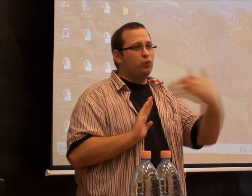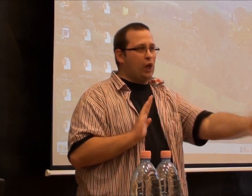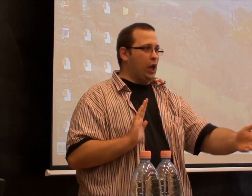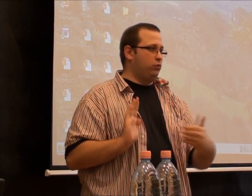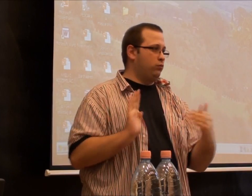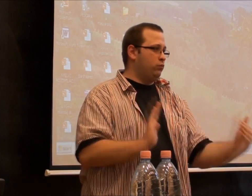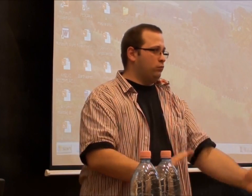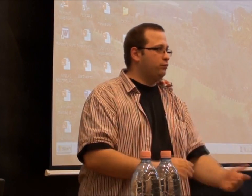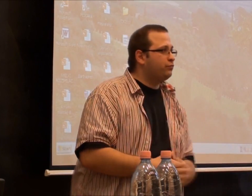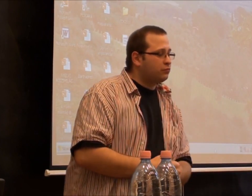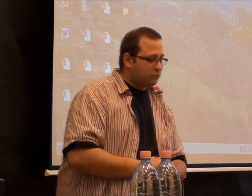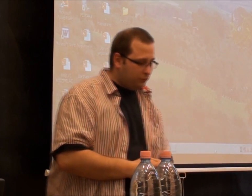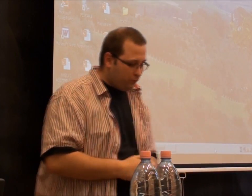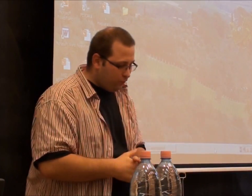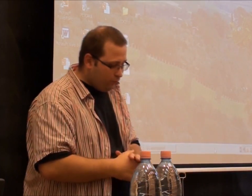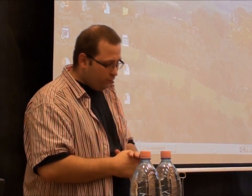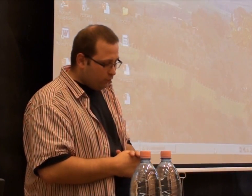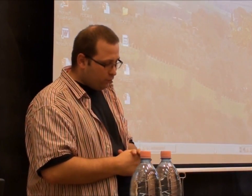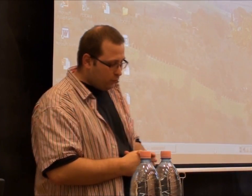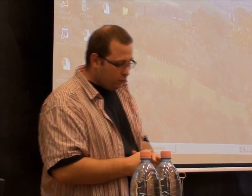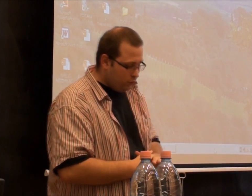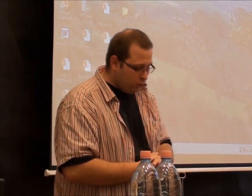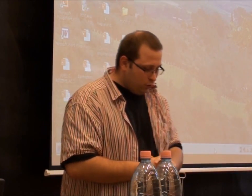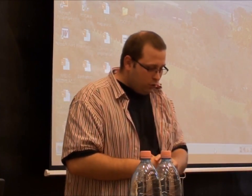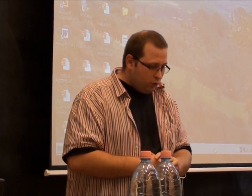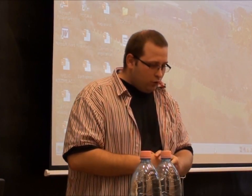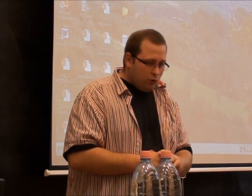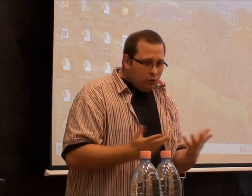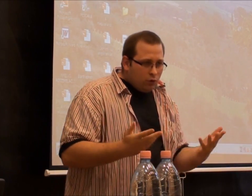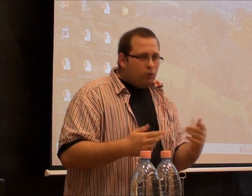hogy itt vagyok 4,5 év után, itt tartsam.